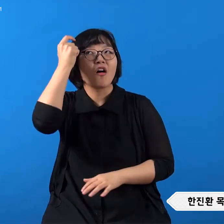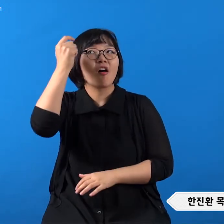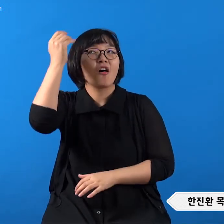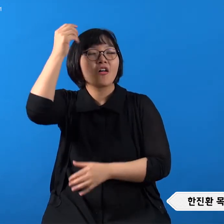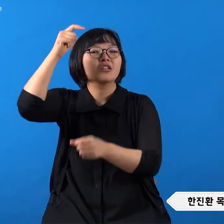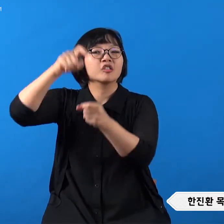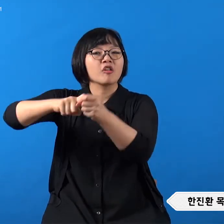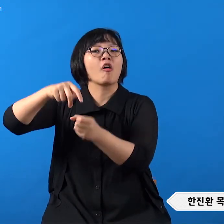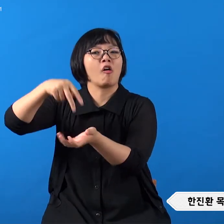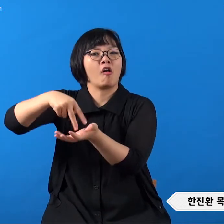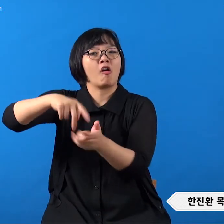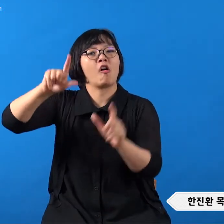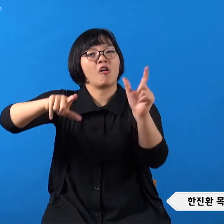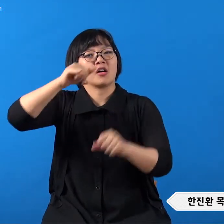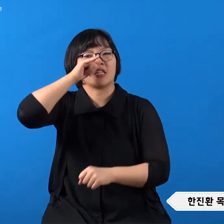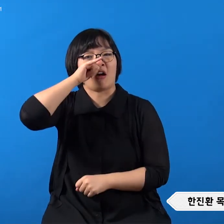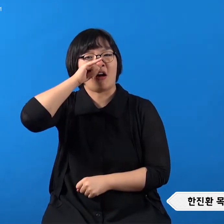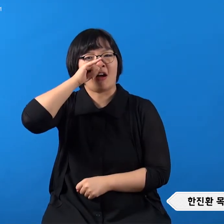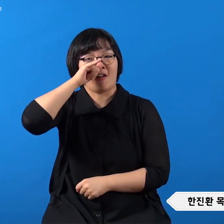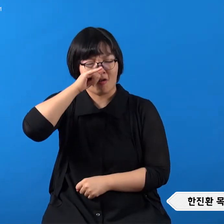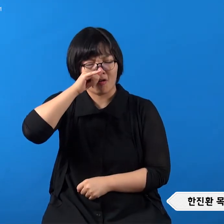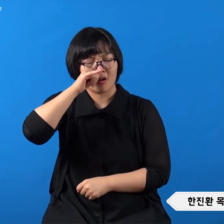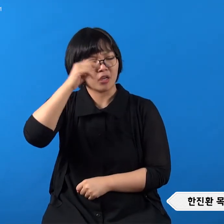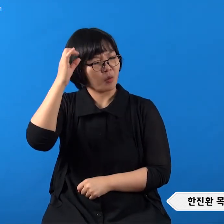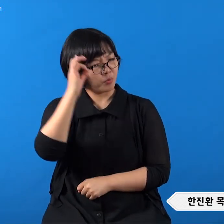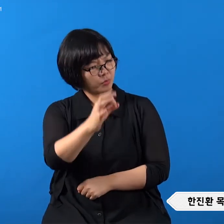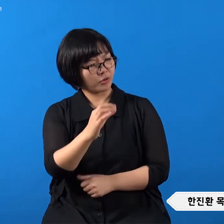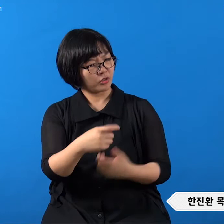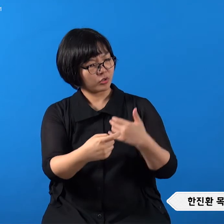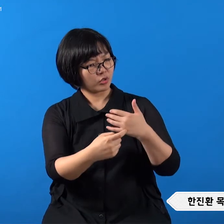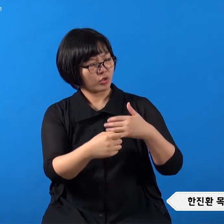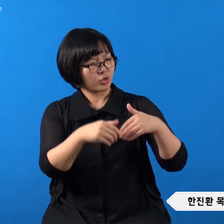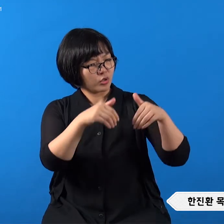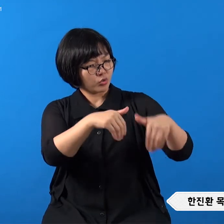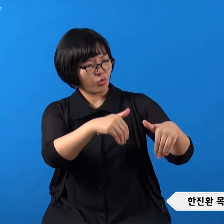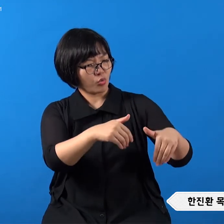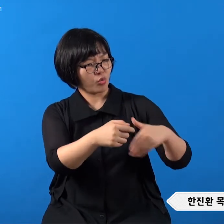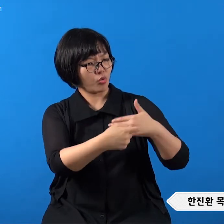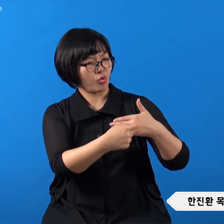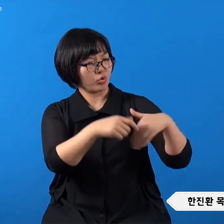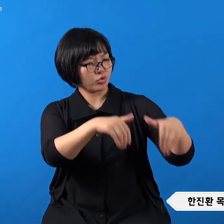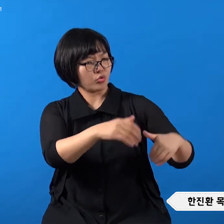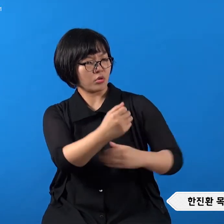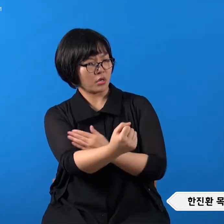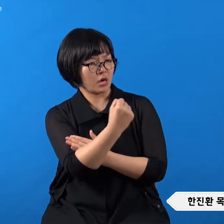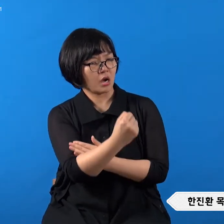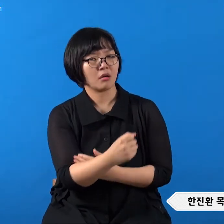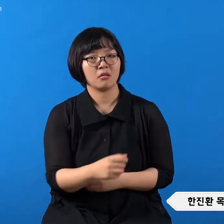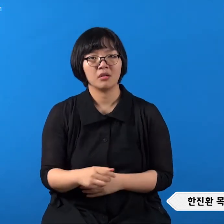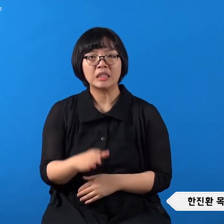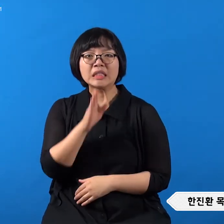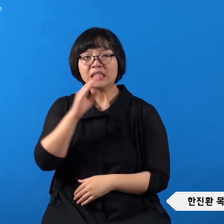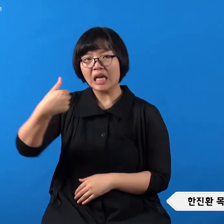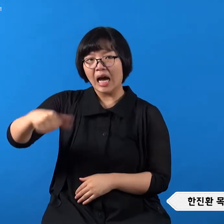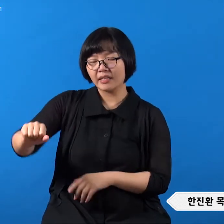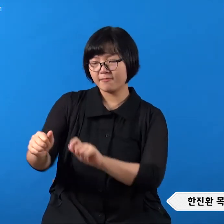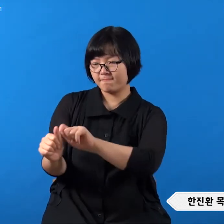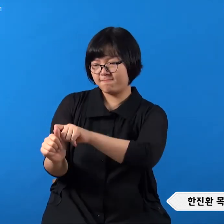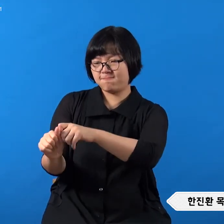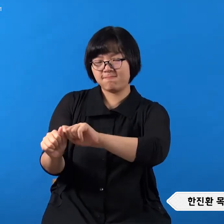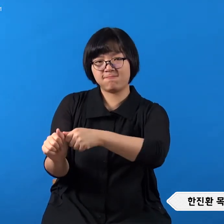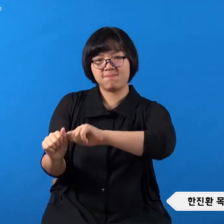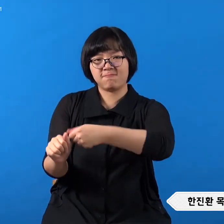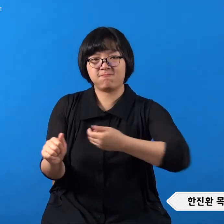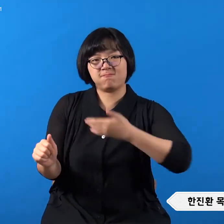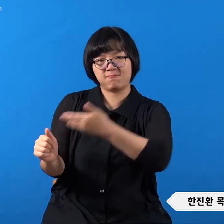것입니다. 종이 더 센 것 같아. 종이 아들을 핍박을 한다. 영적으로는